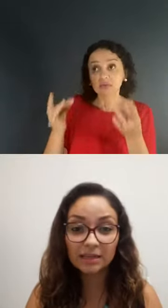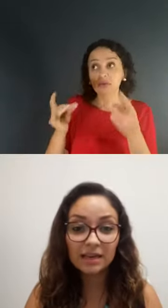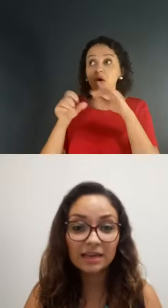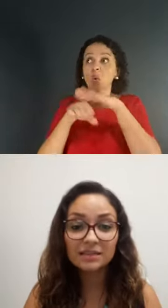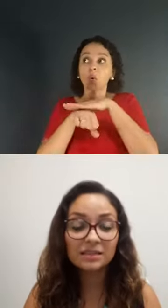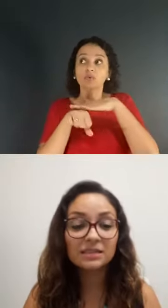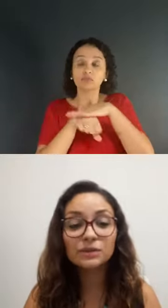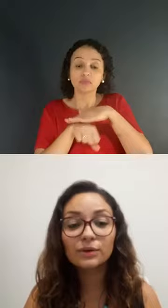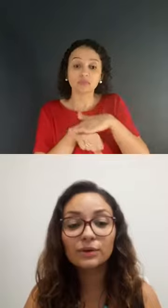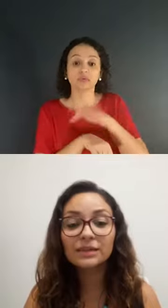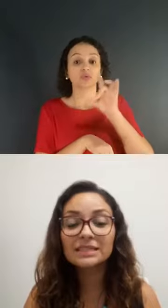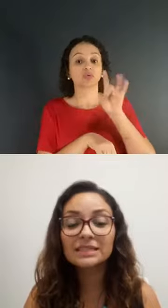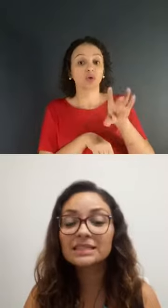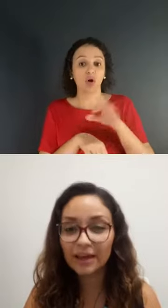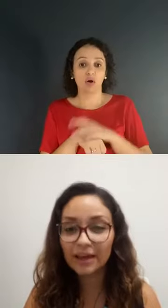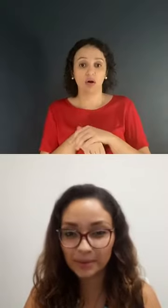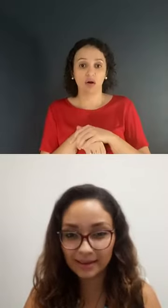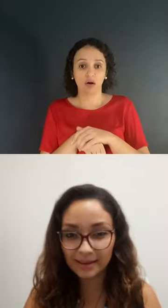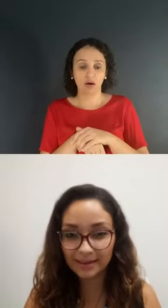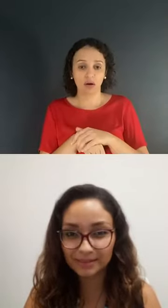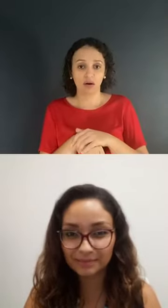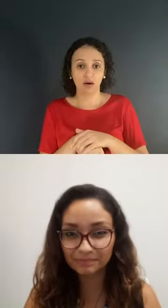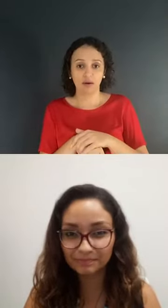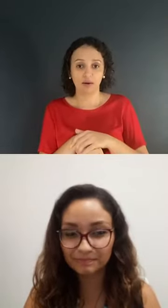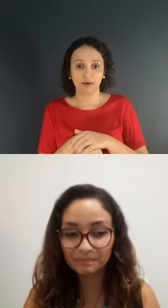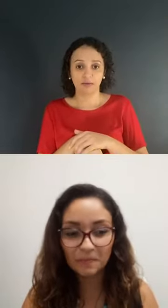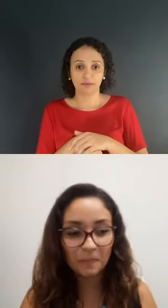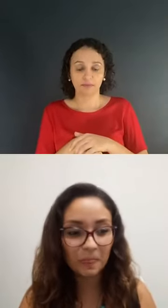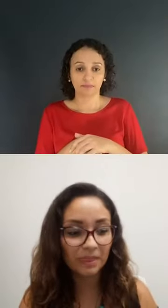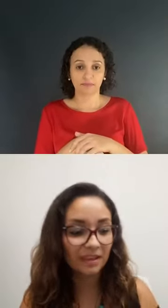conversar. Às vezes isso é o que é necessário para ela.